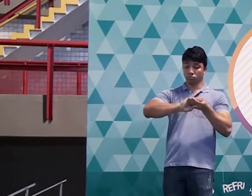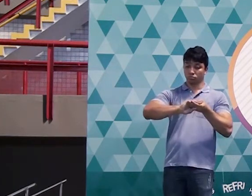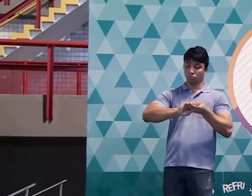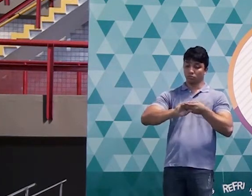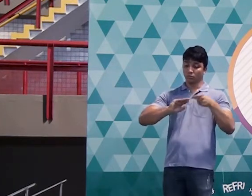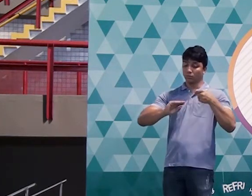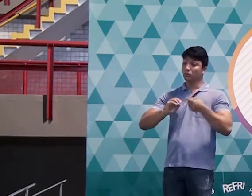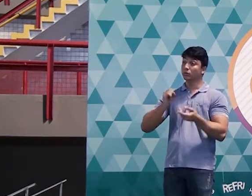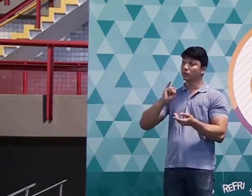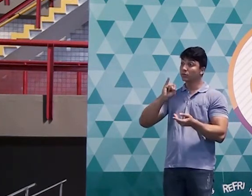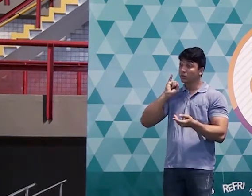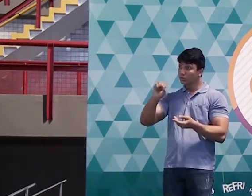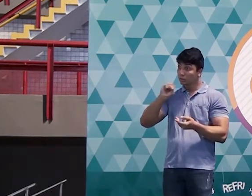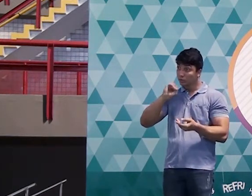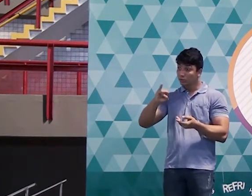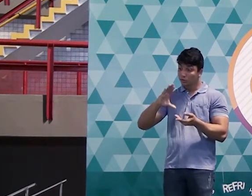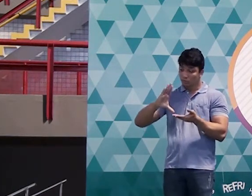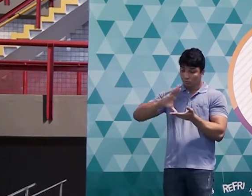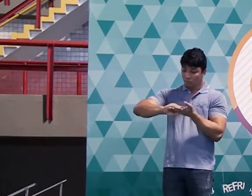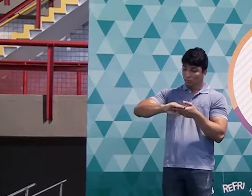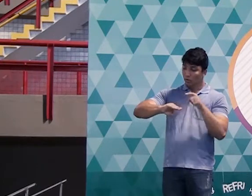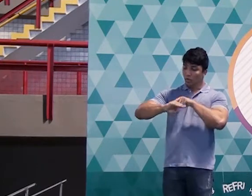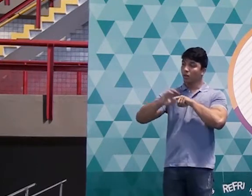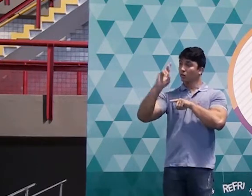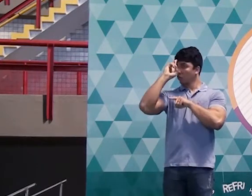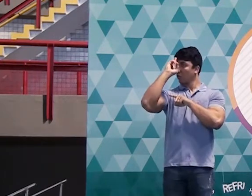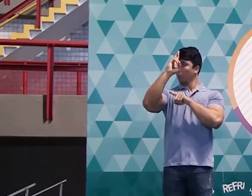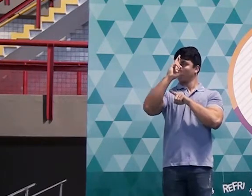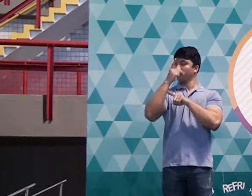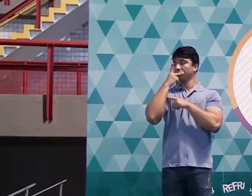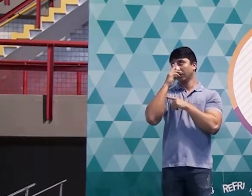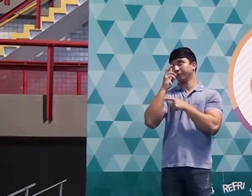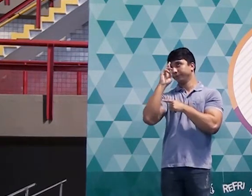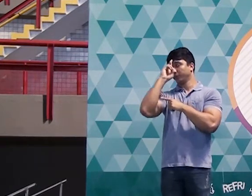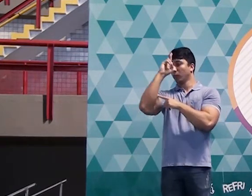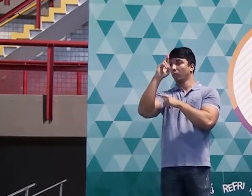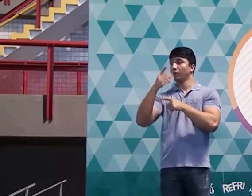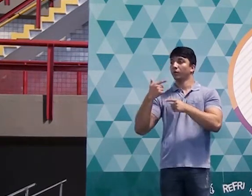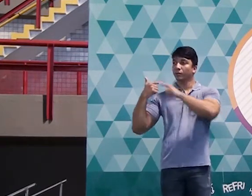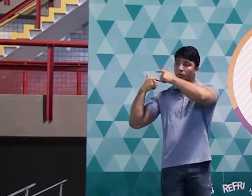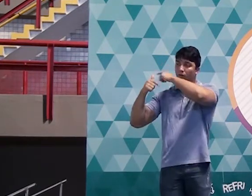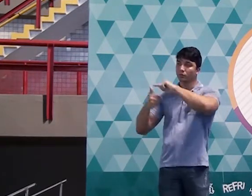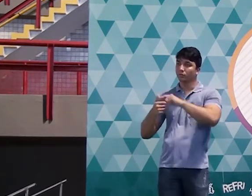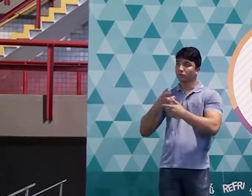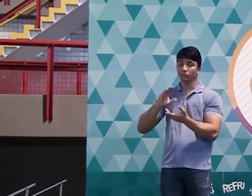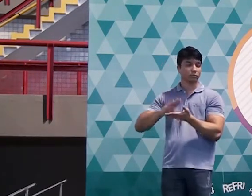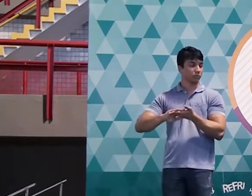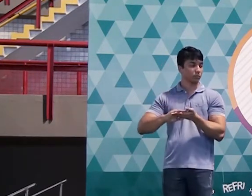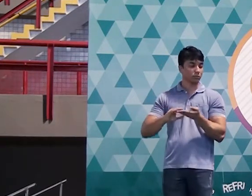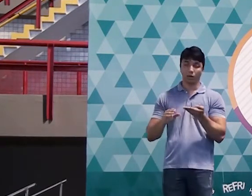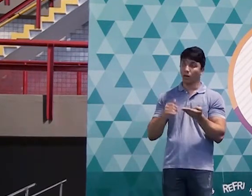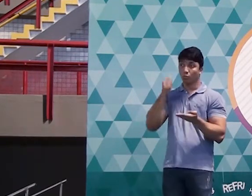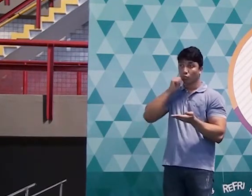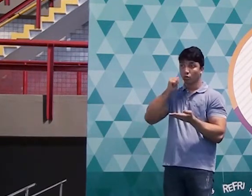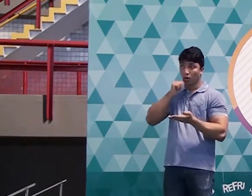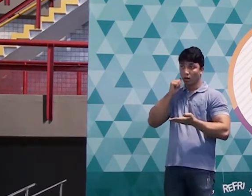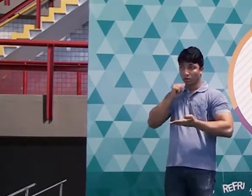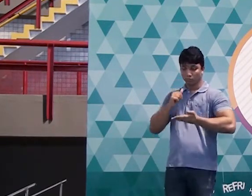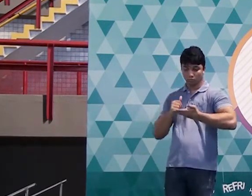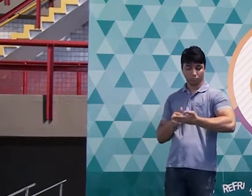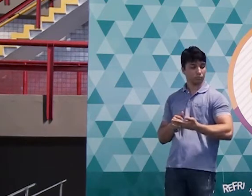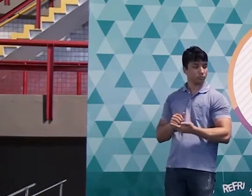quem botar a mão por cima é que domina. Então no casamento tradicional, a esposa botava a mão assim, ó.